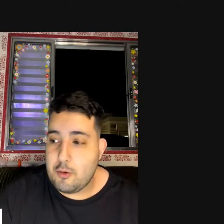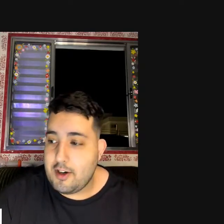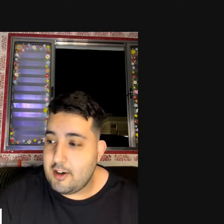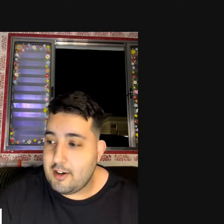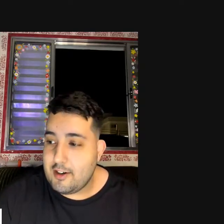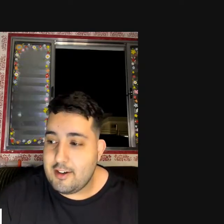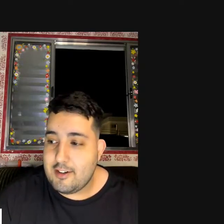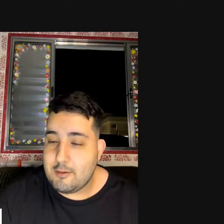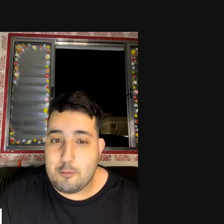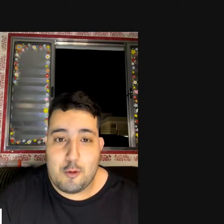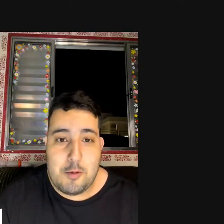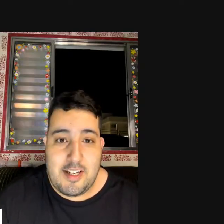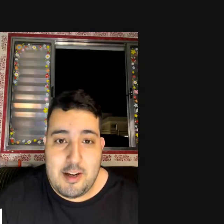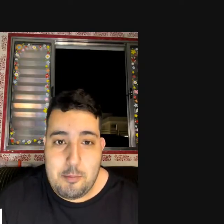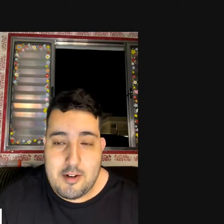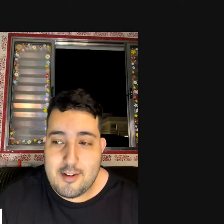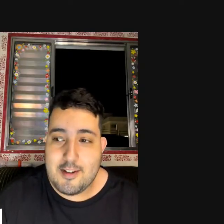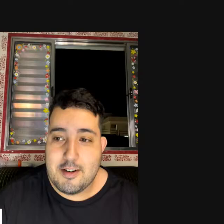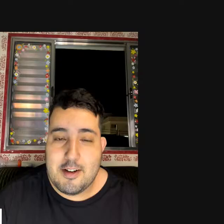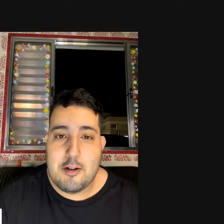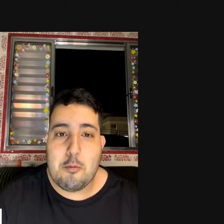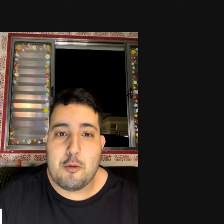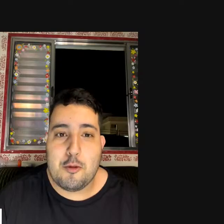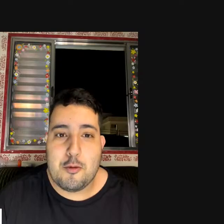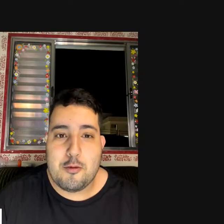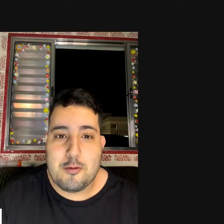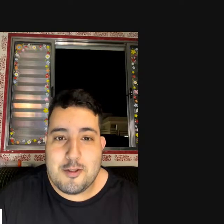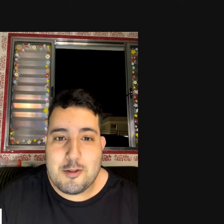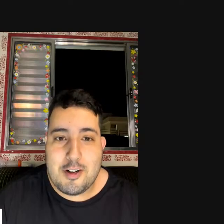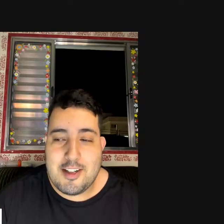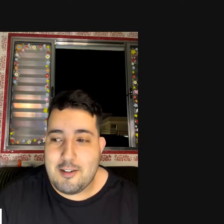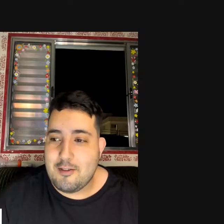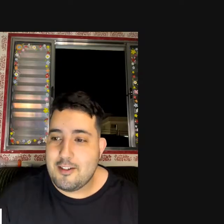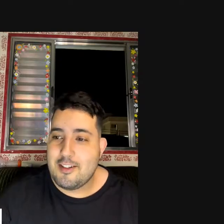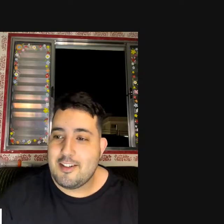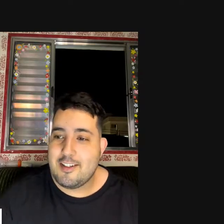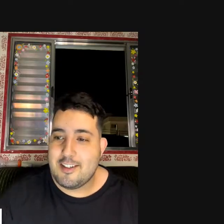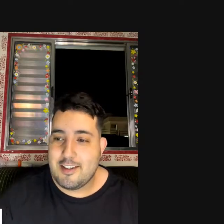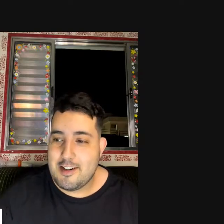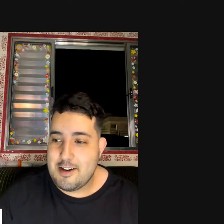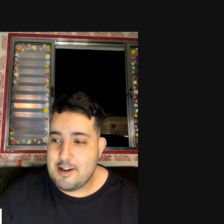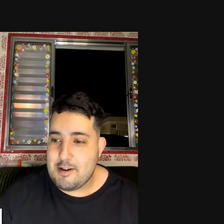hoje com a... Montou uma equipe. Montou um esquadrão